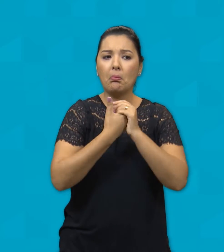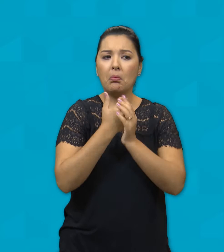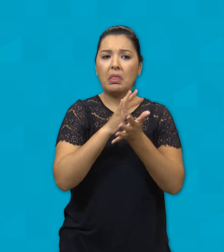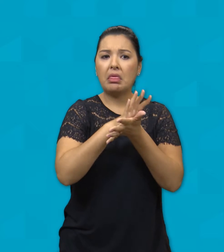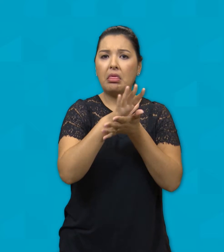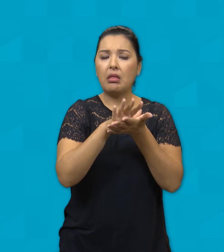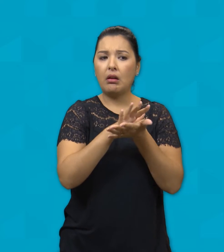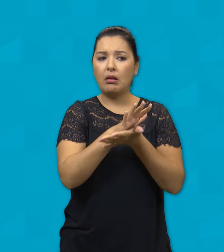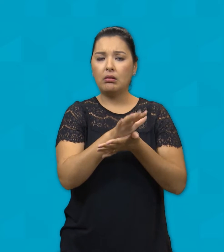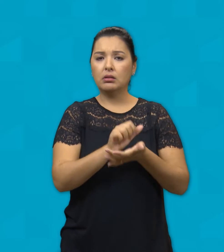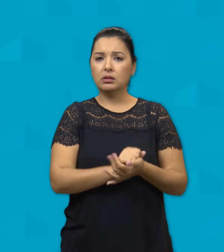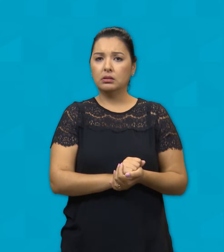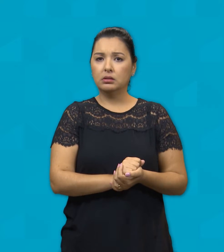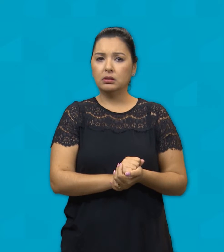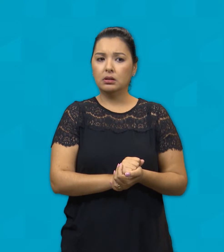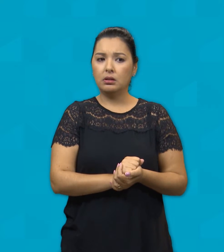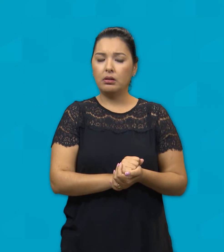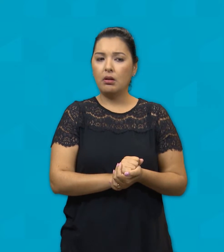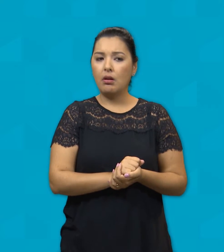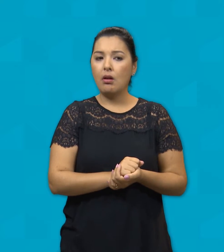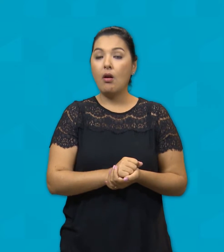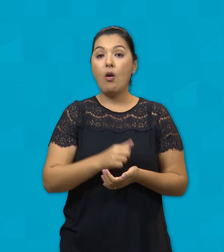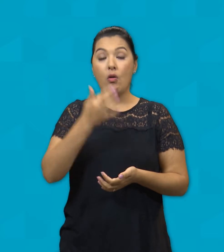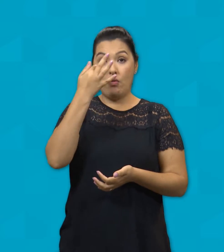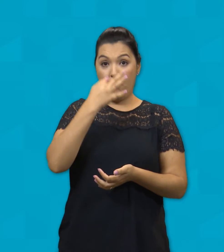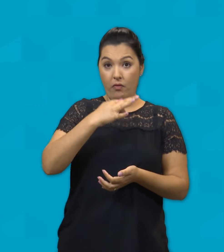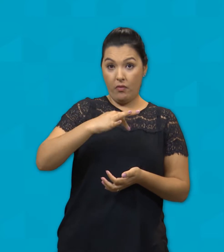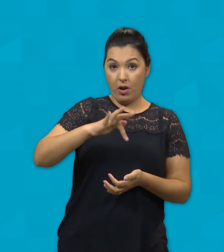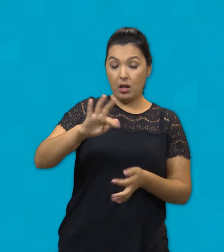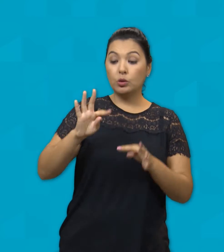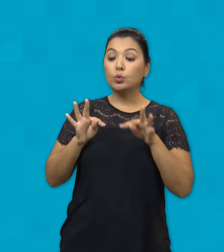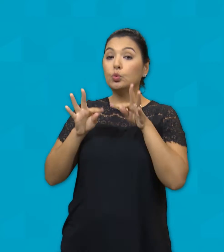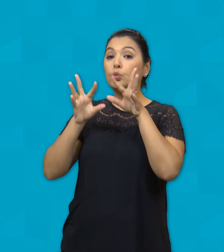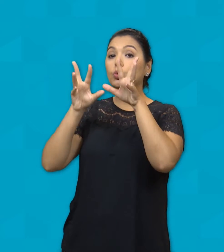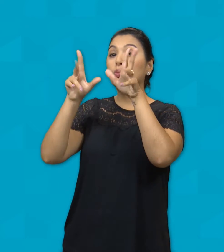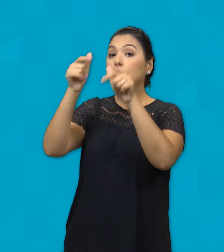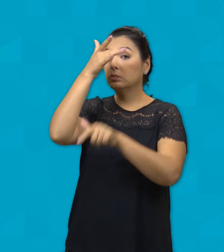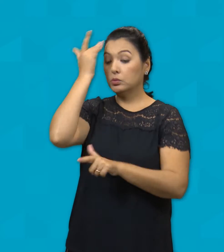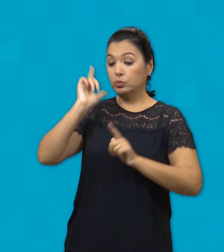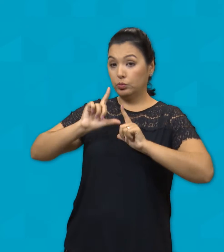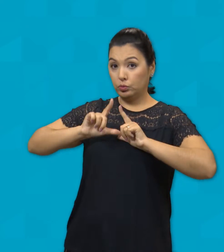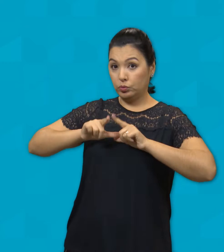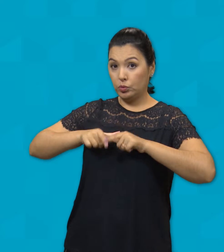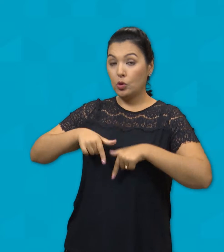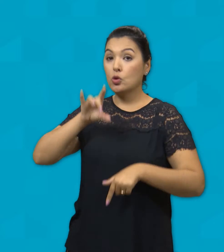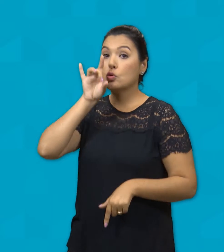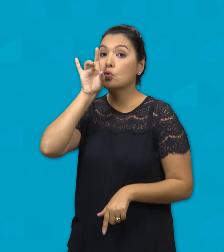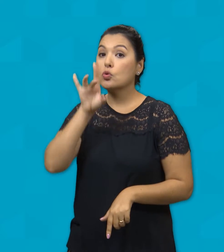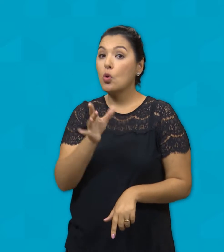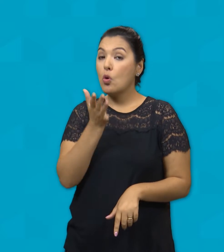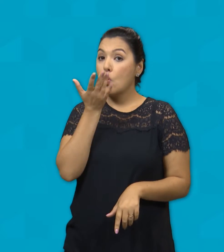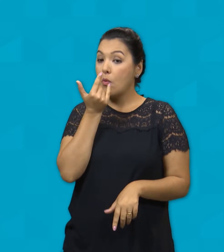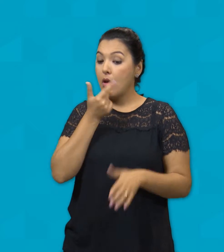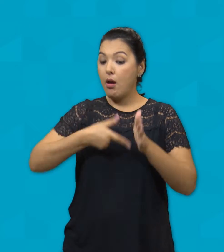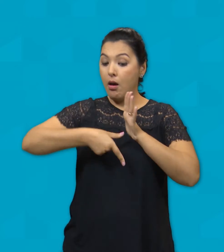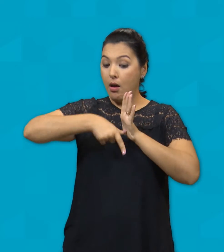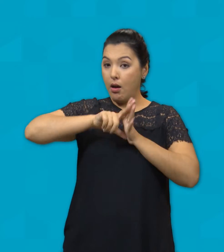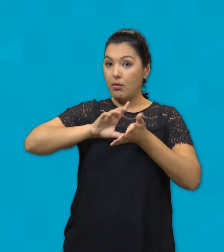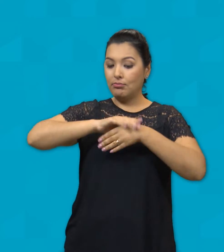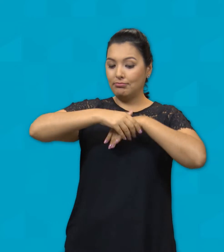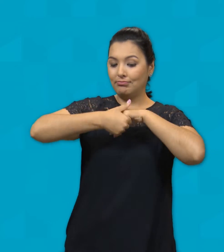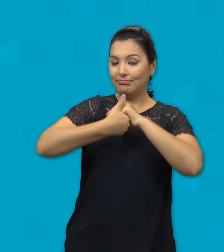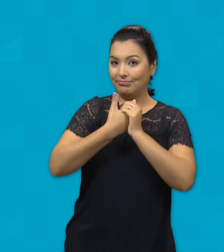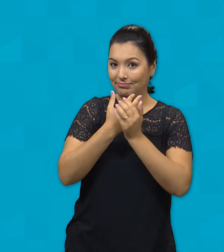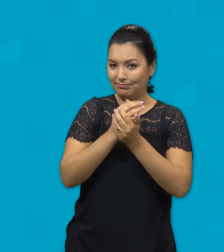lavado. Com efeito, os fariseus e todos os judeus só comiam depois de lavar bem